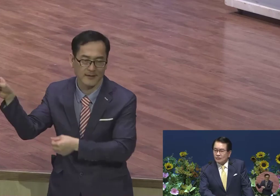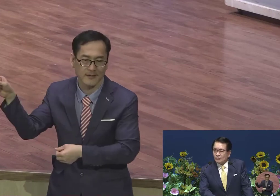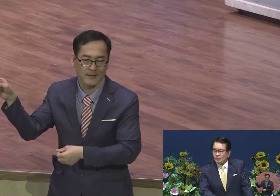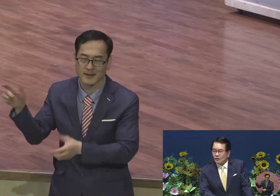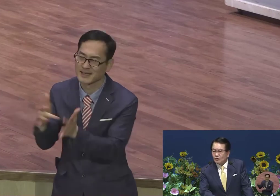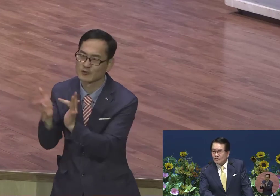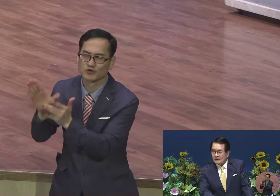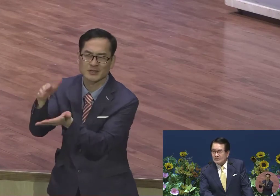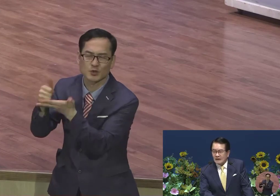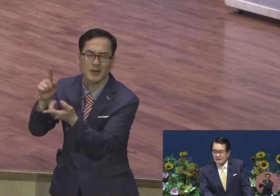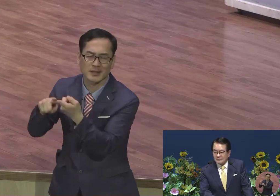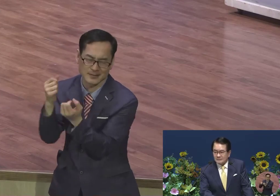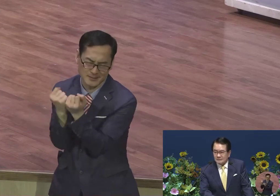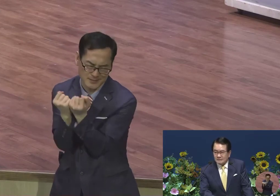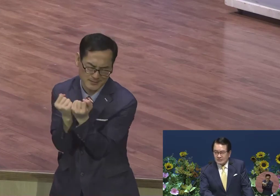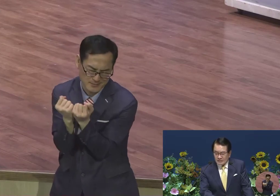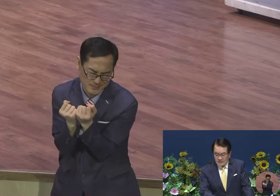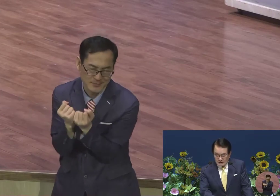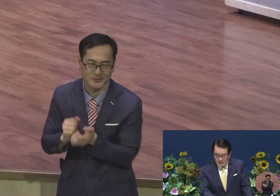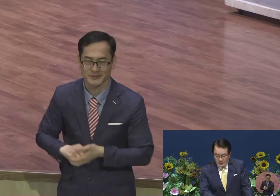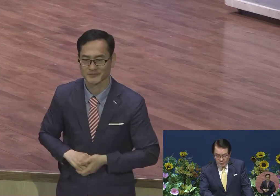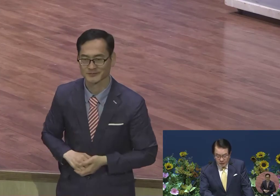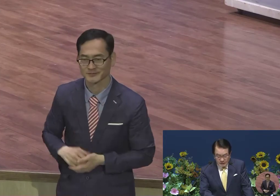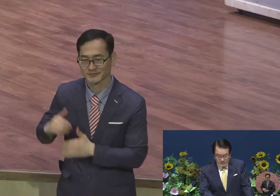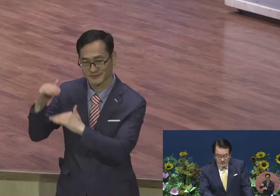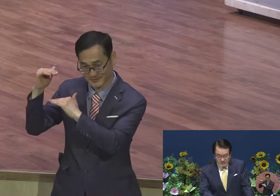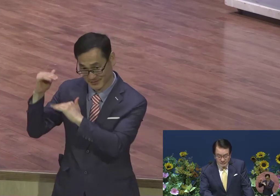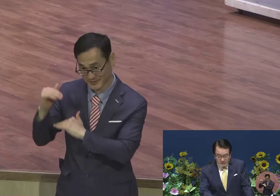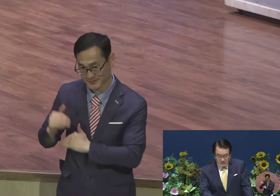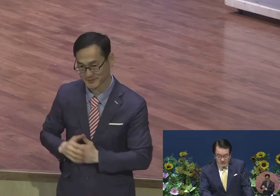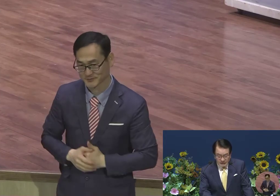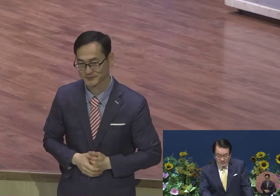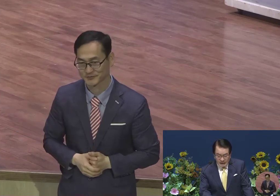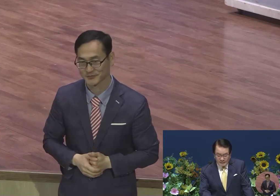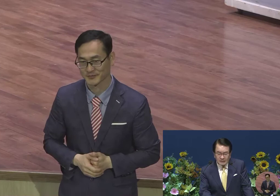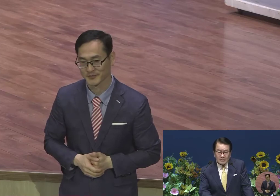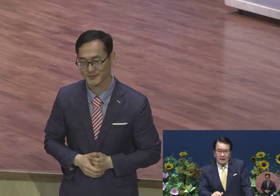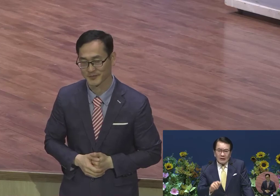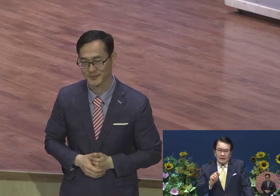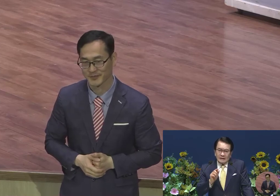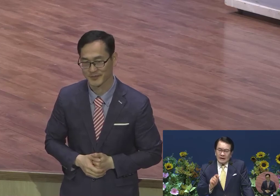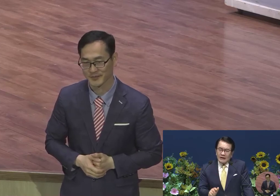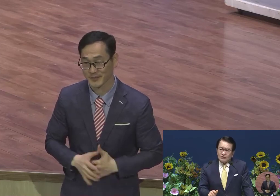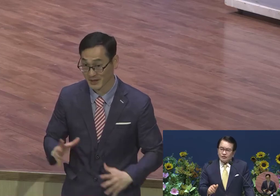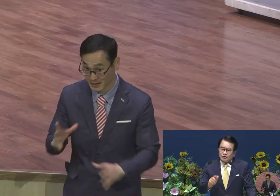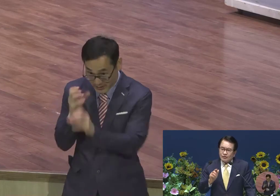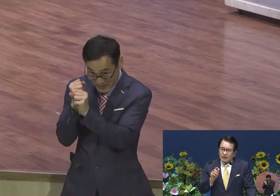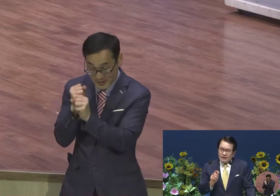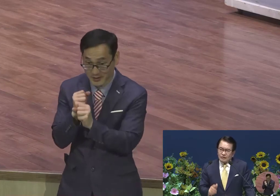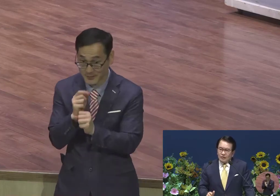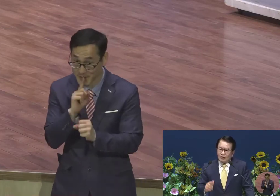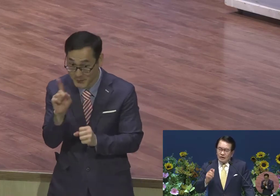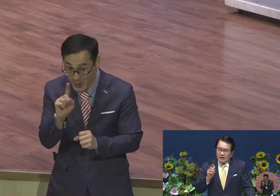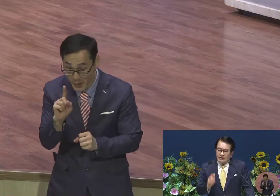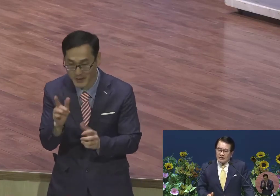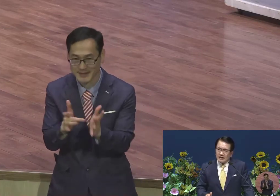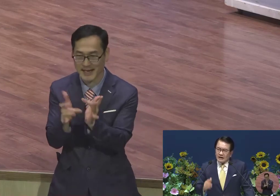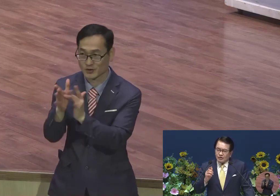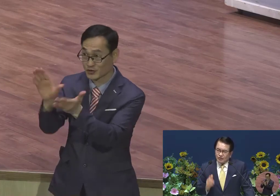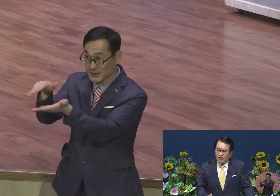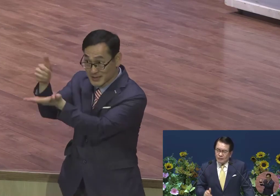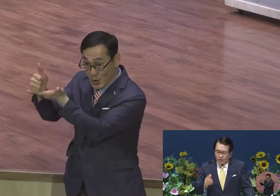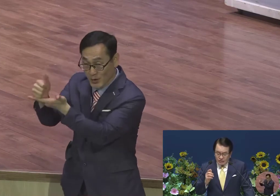그리스도는 도둑맞지 않아요 그렇게 표현했어요 쉽게 말하면 예수 그리스도를